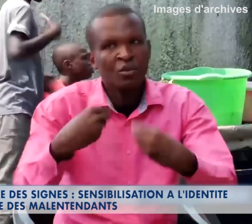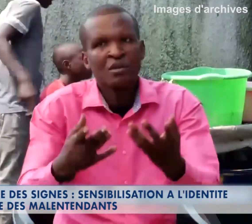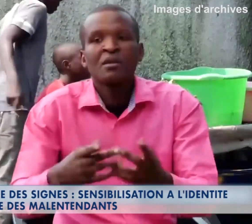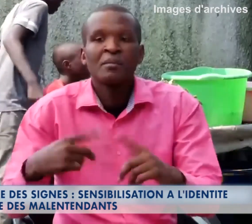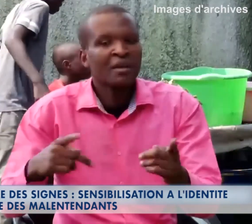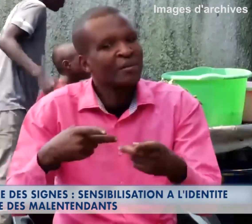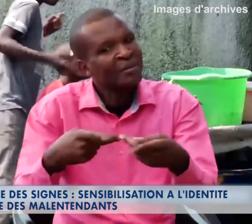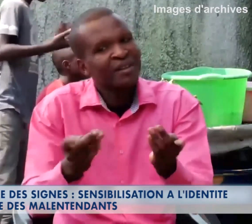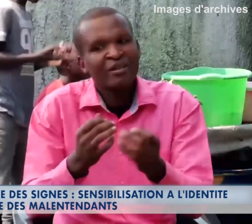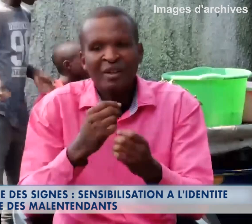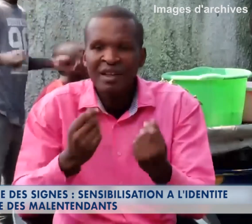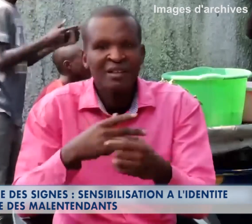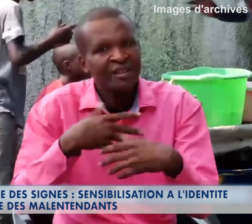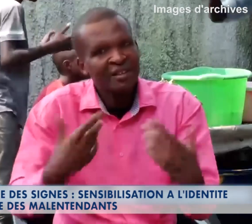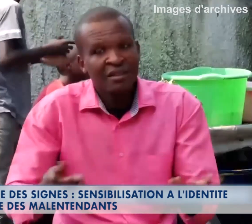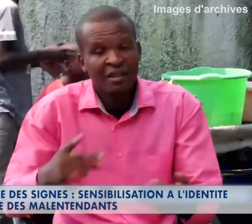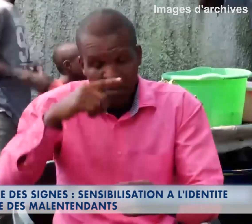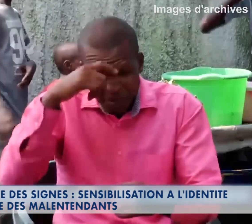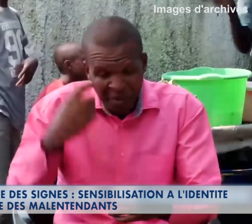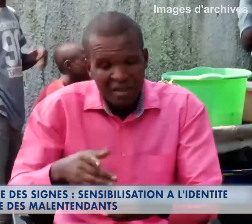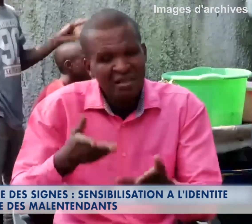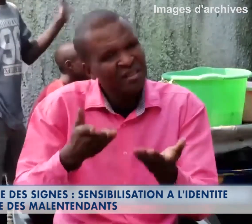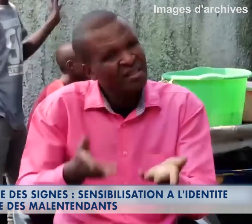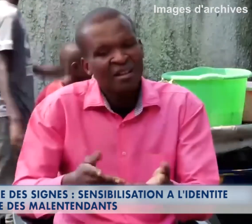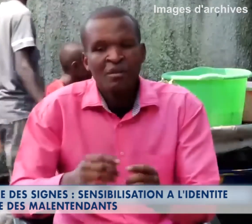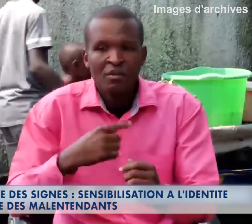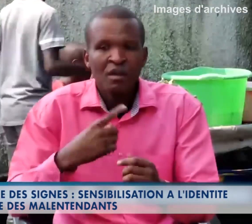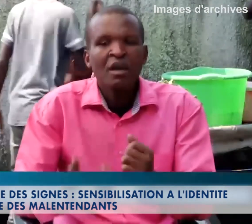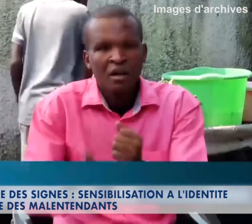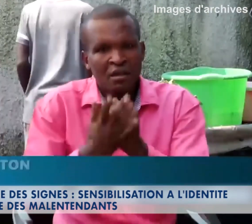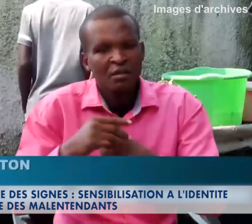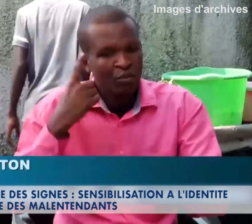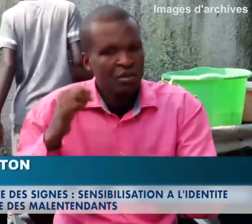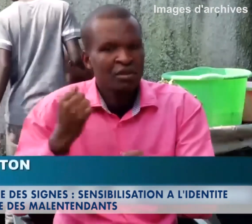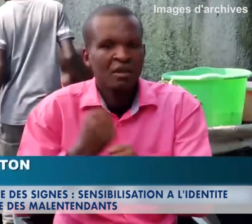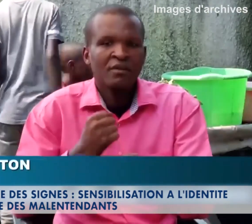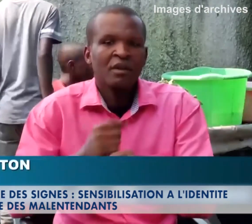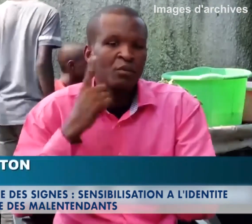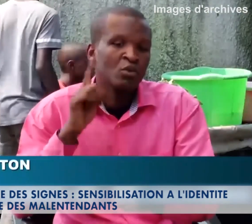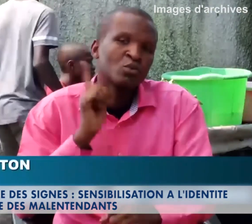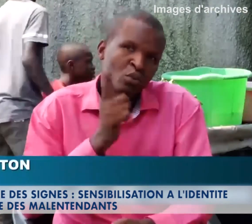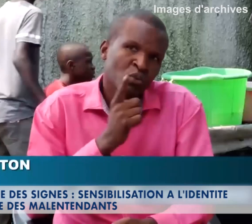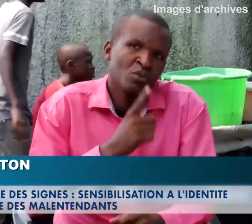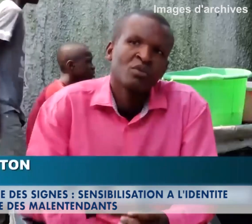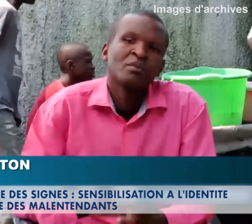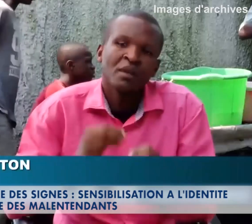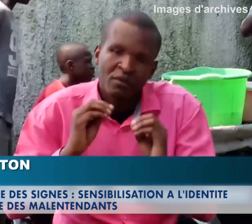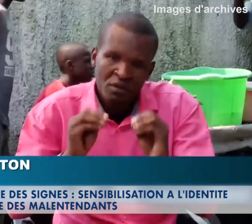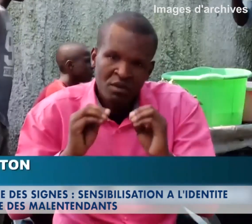dans leur domaine, dans leur travail. Donc, on n'a pas l'argent de pouvoir trouver même un endroit pour aider certains sourds pour qu puissent avoir du